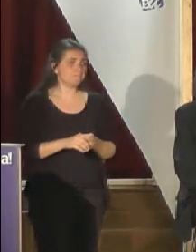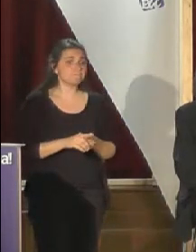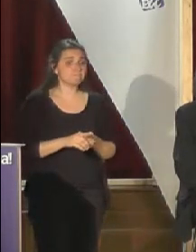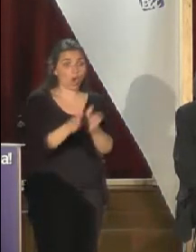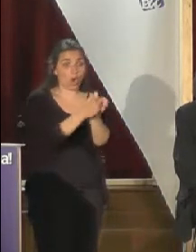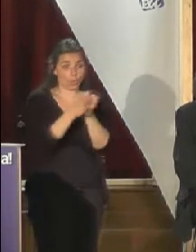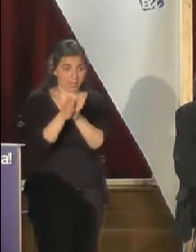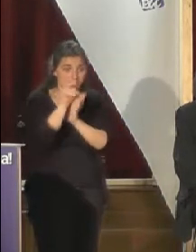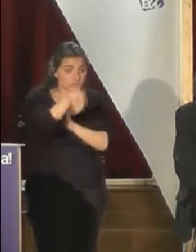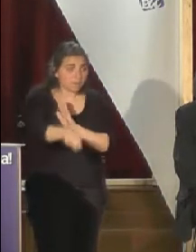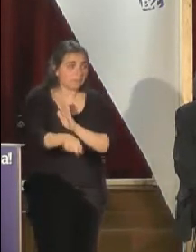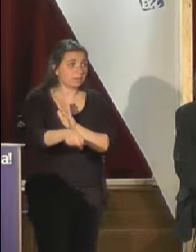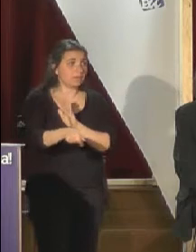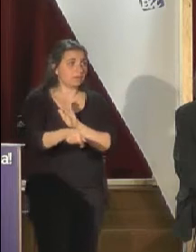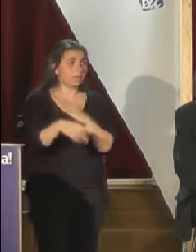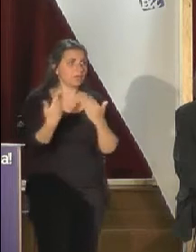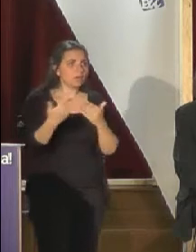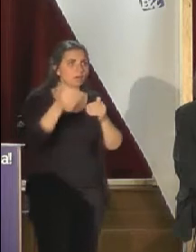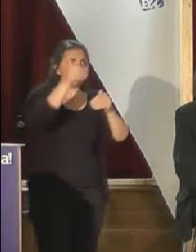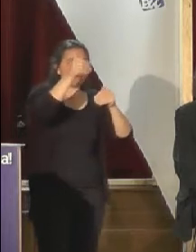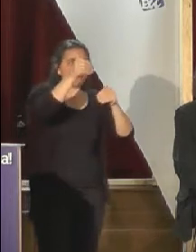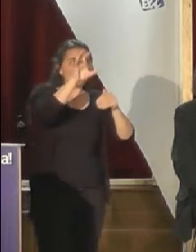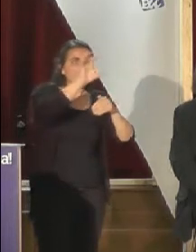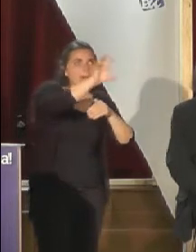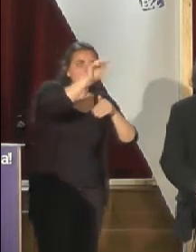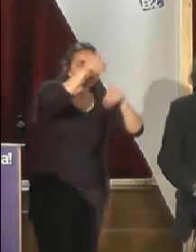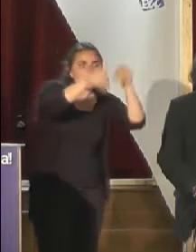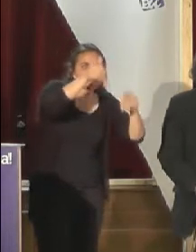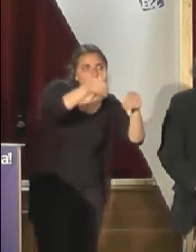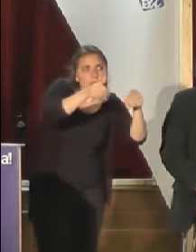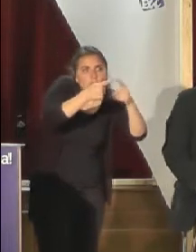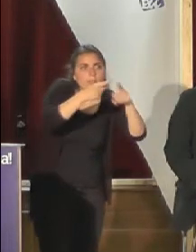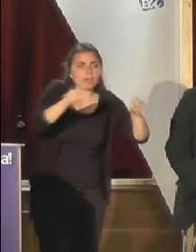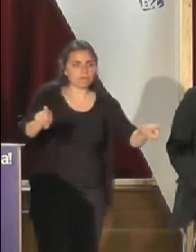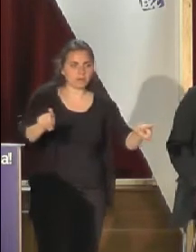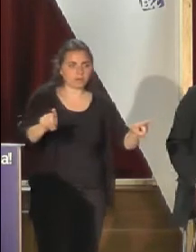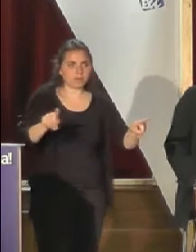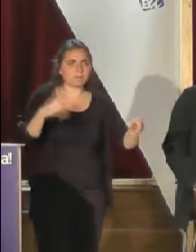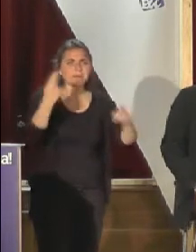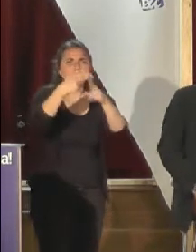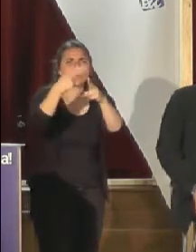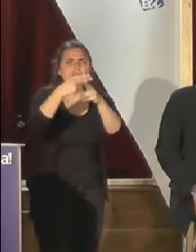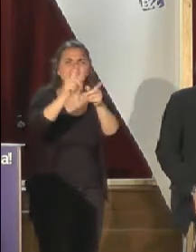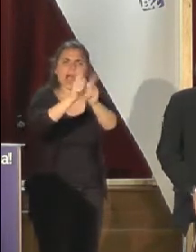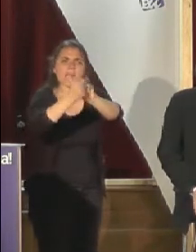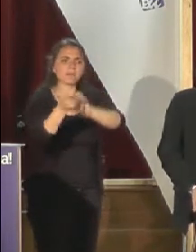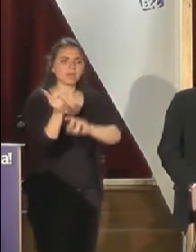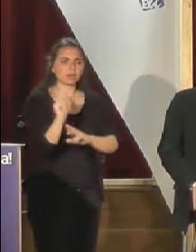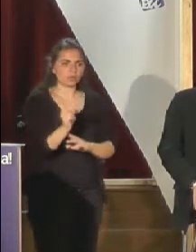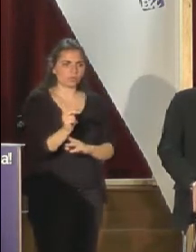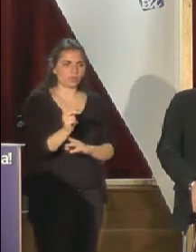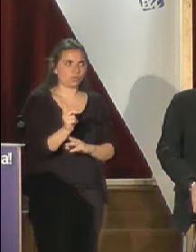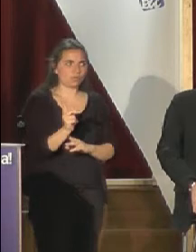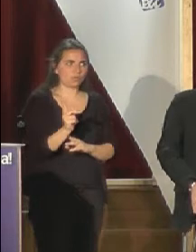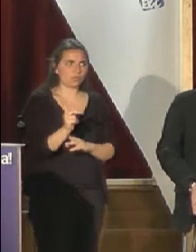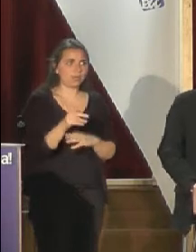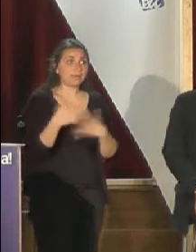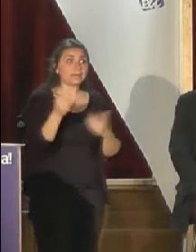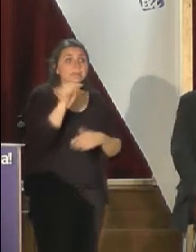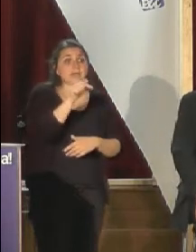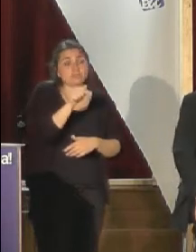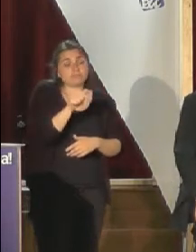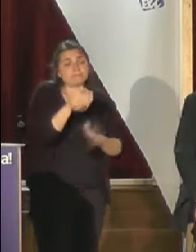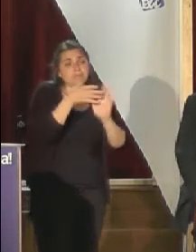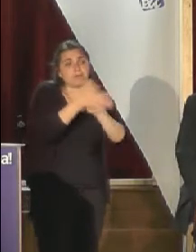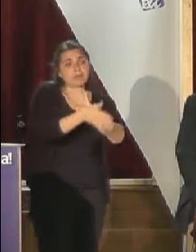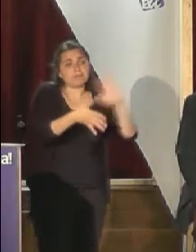Porque nun país se vote de maneira diferente a que antes, non imos cambiar nosas políticas. Pois eso que a doutrina dos